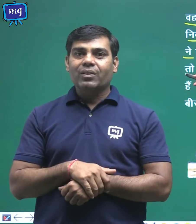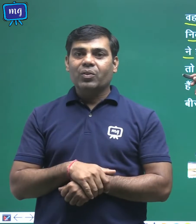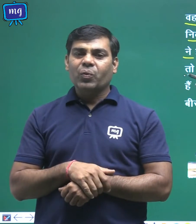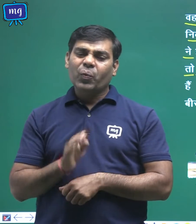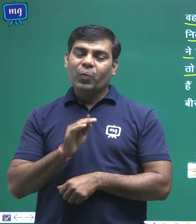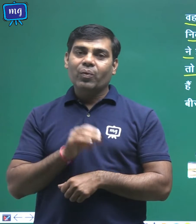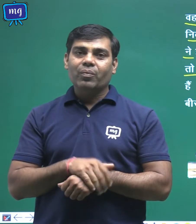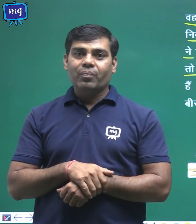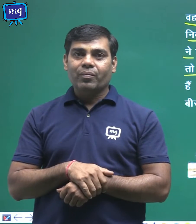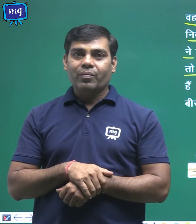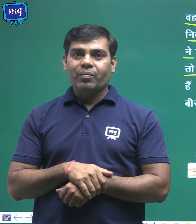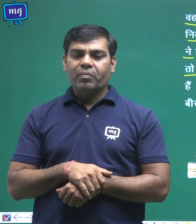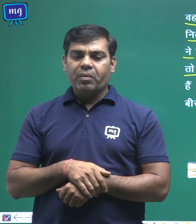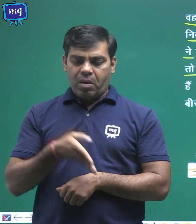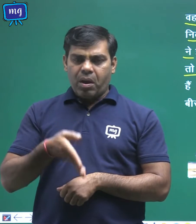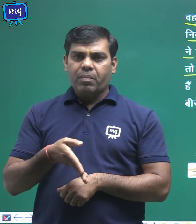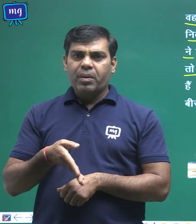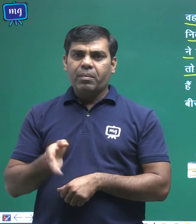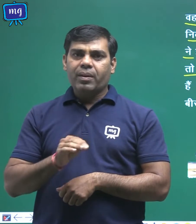तो अभी भी